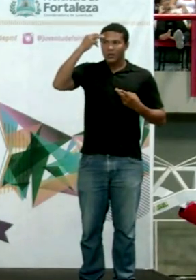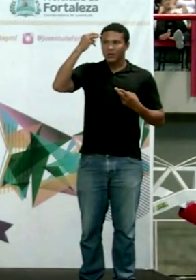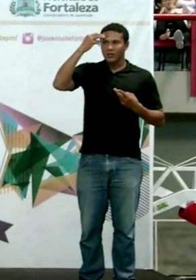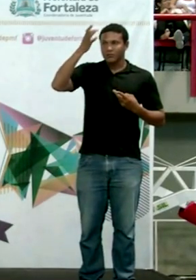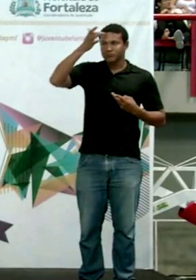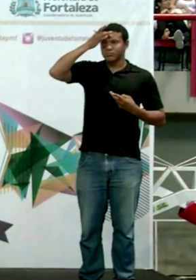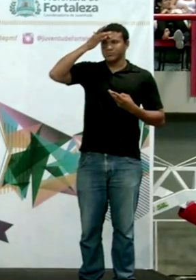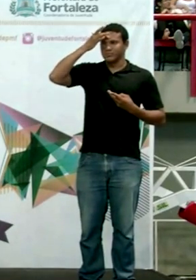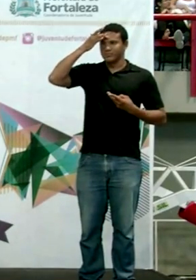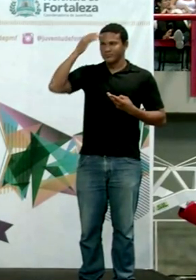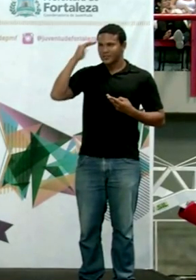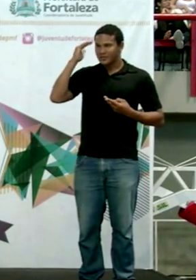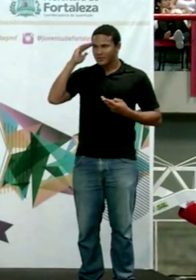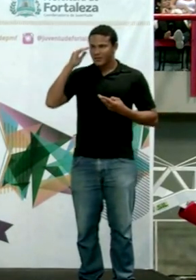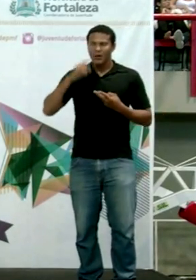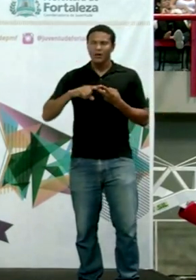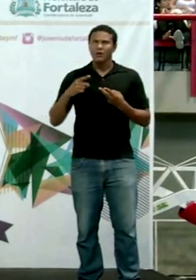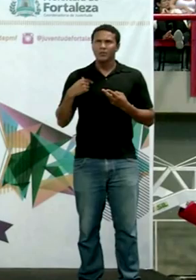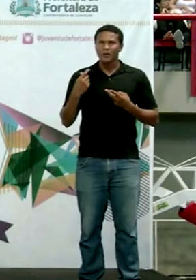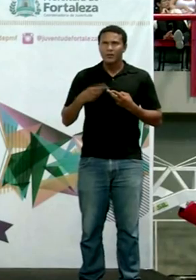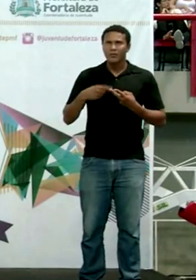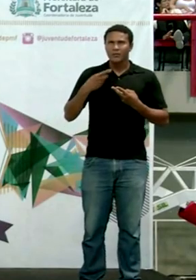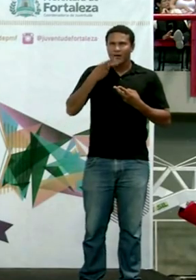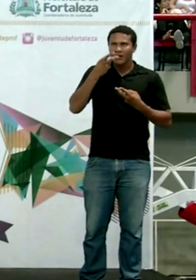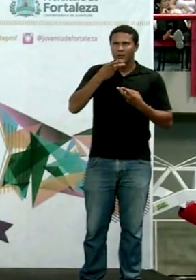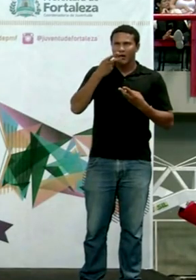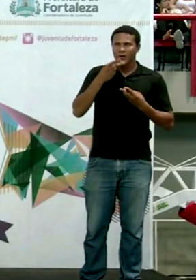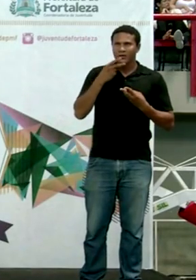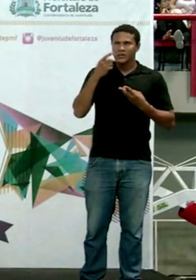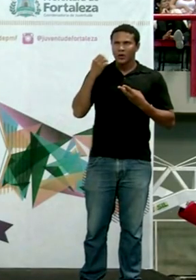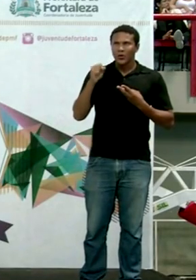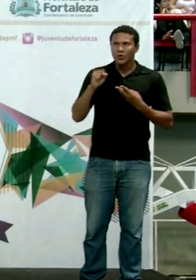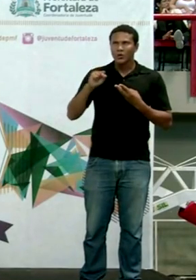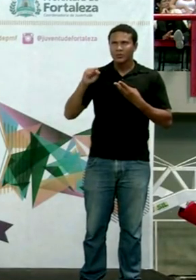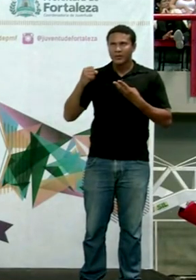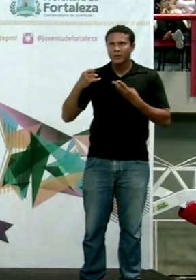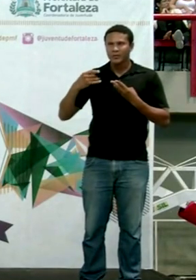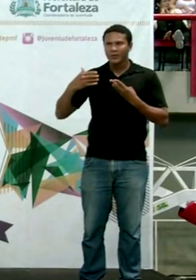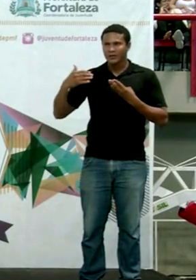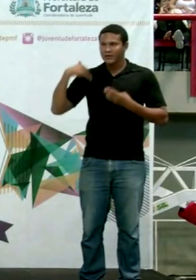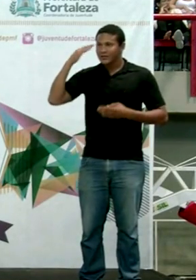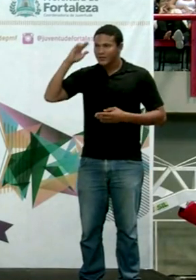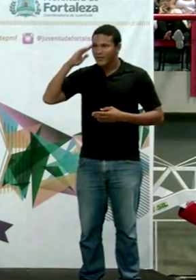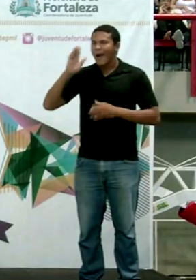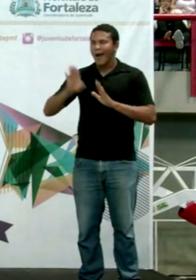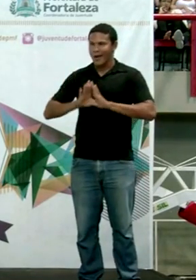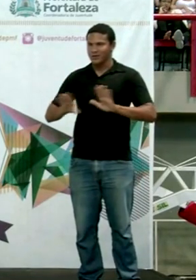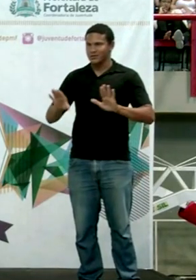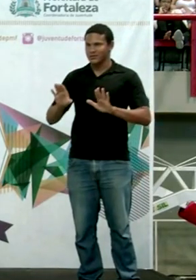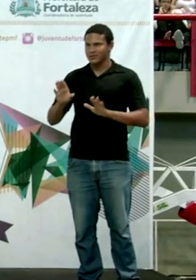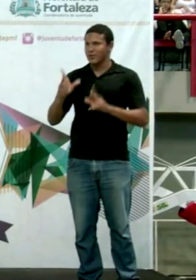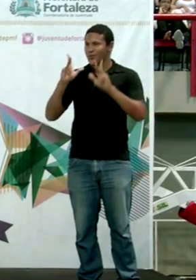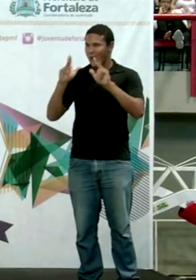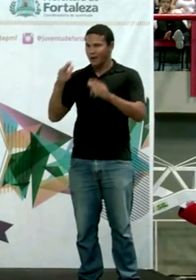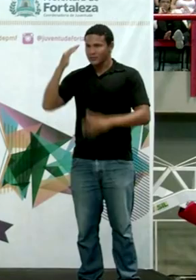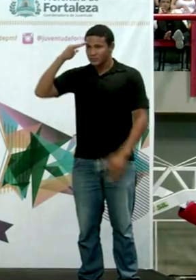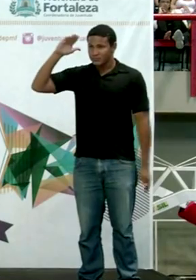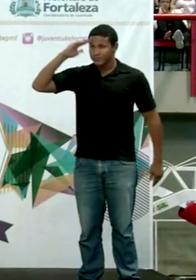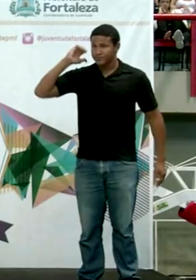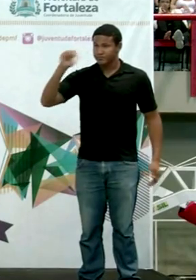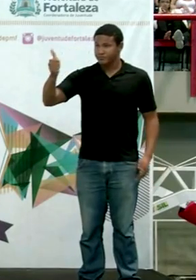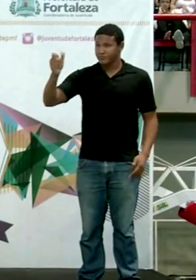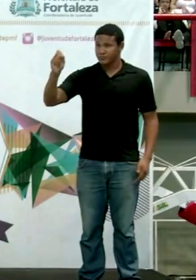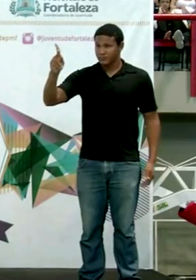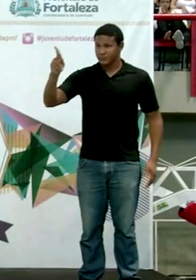Até decorar, até aprender. Então existe um processo de amadurecimento do conhecimento na sua reposição. Ok? Vamos para as questões?